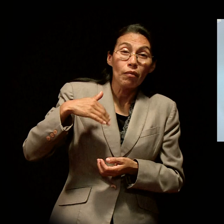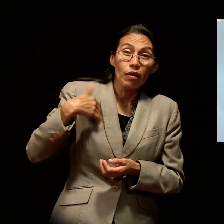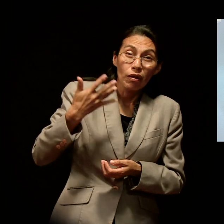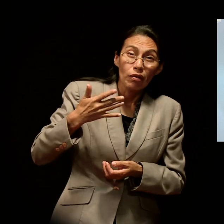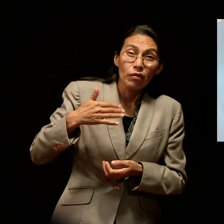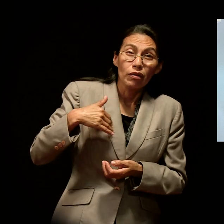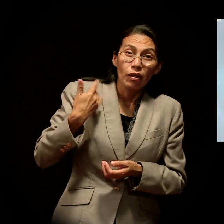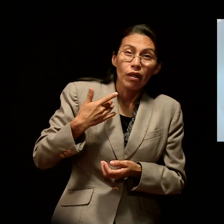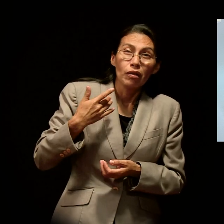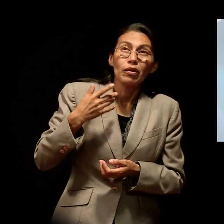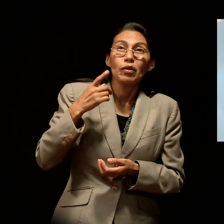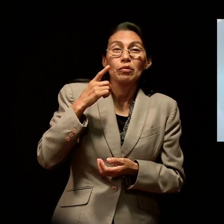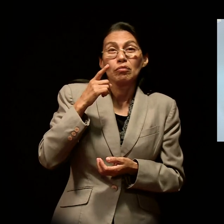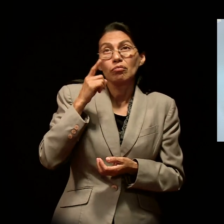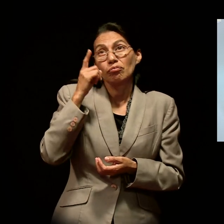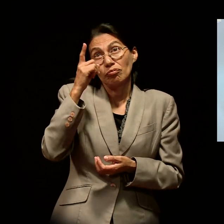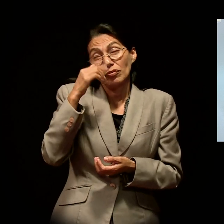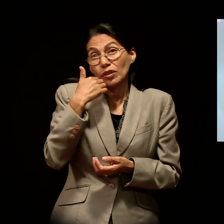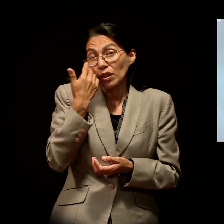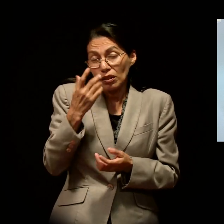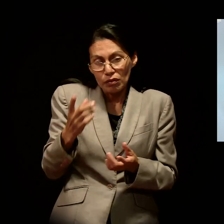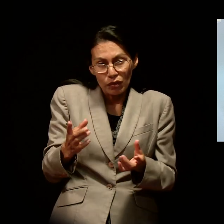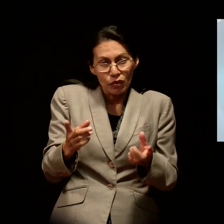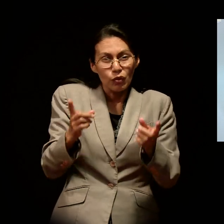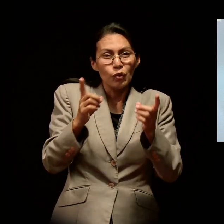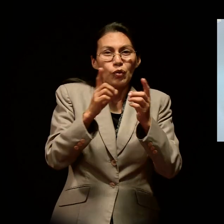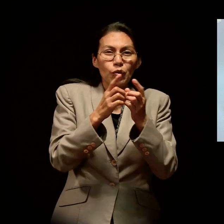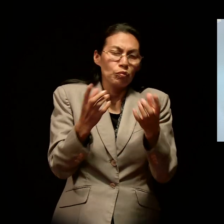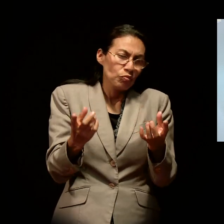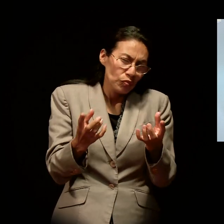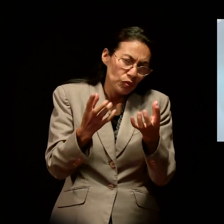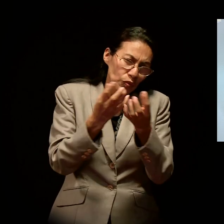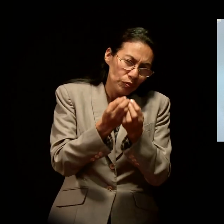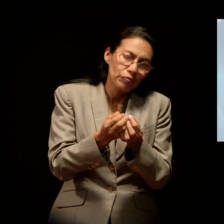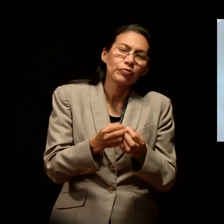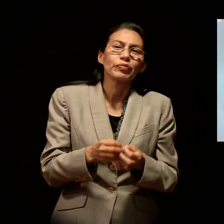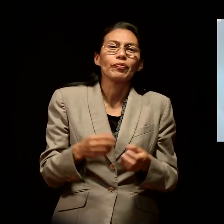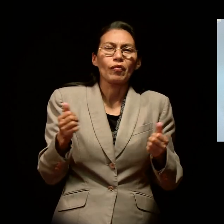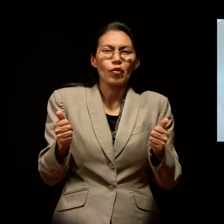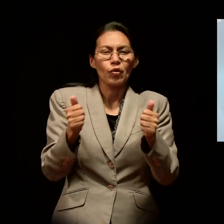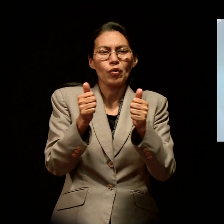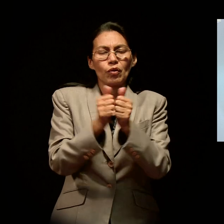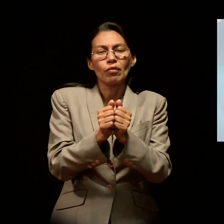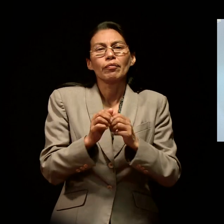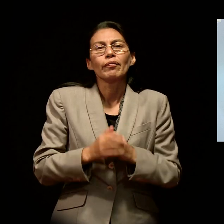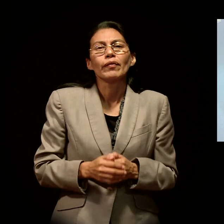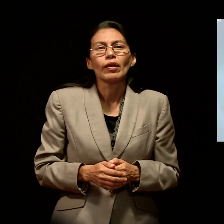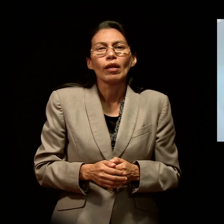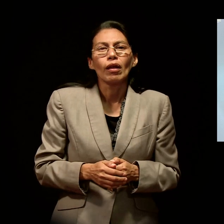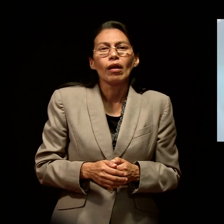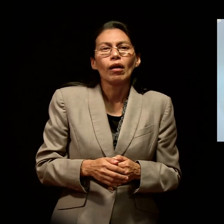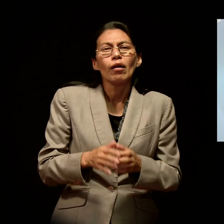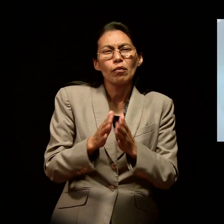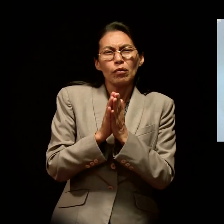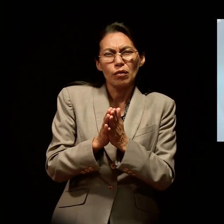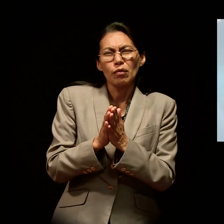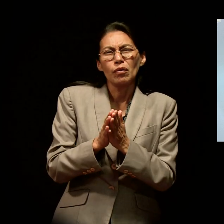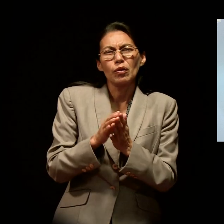para que Dios pueda obrar un milagro si es tu voluntad que los vuelva a unir